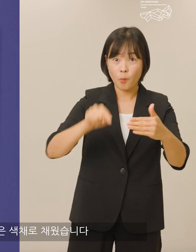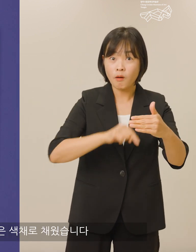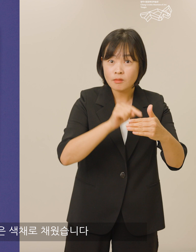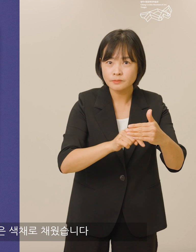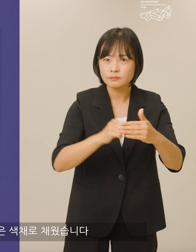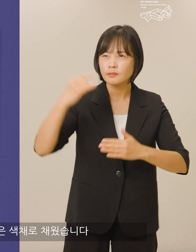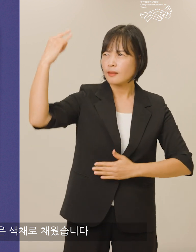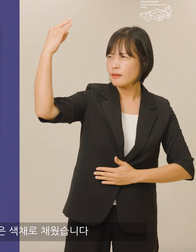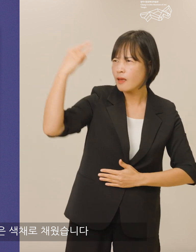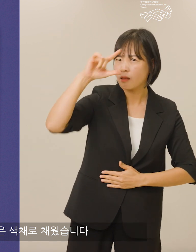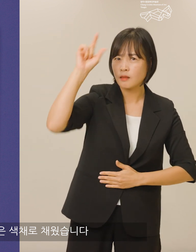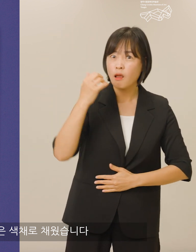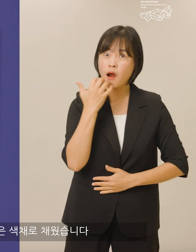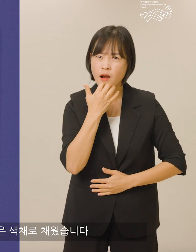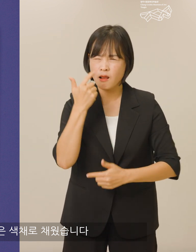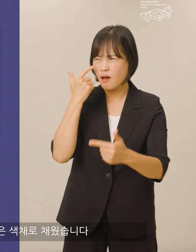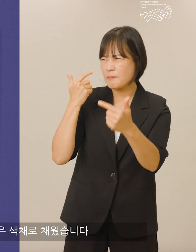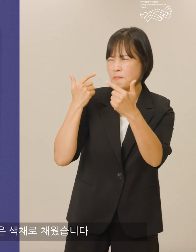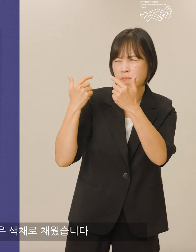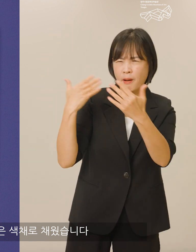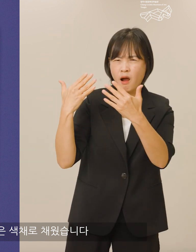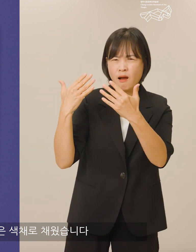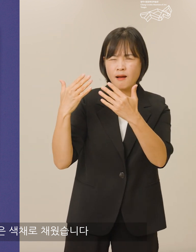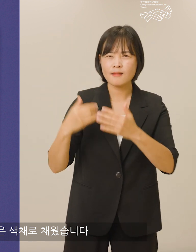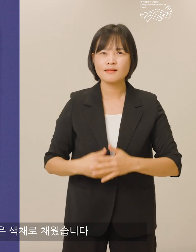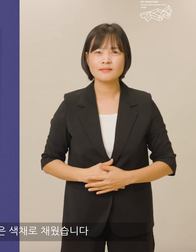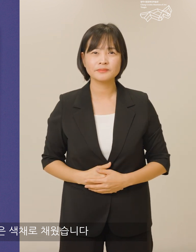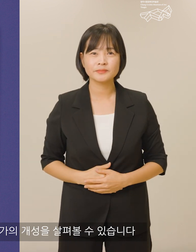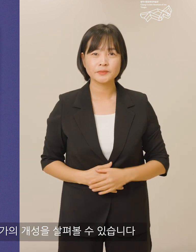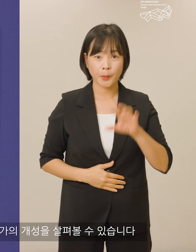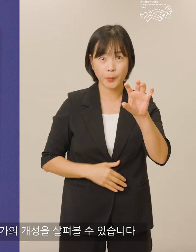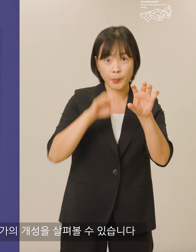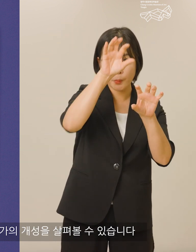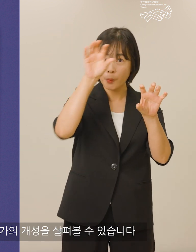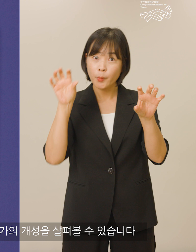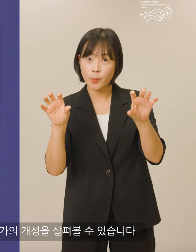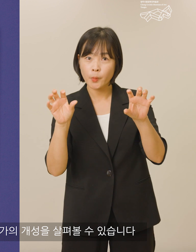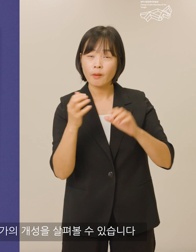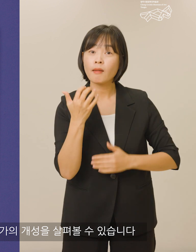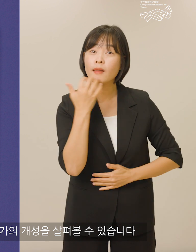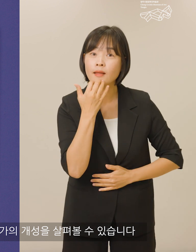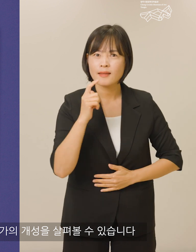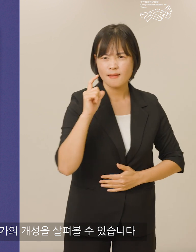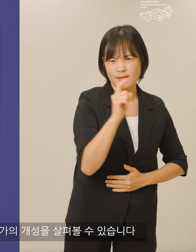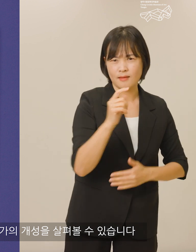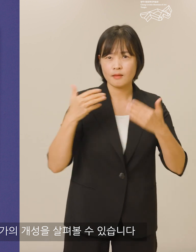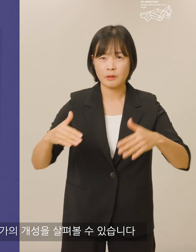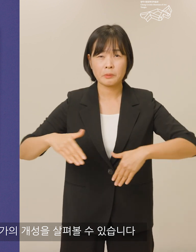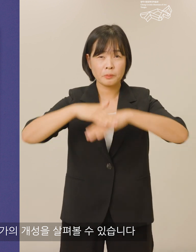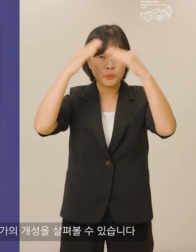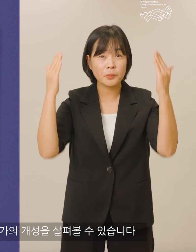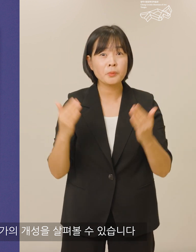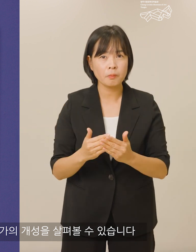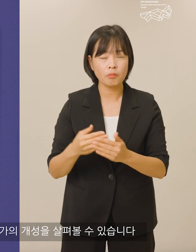배경 속에 해와 달을 채도 높은 색채로 채웠습니다. 구성과 채색 모드를 사용하여